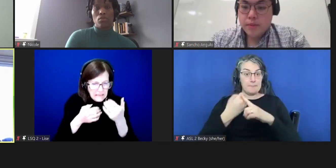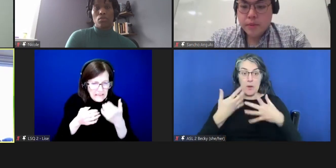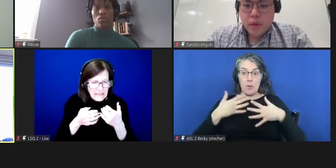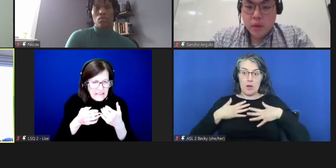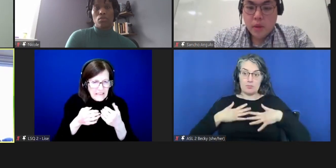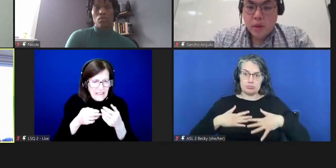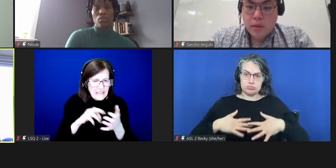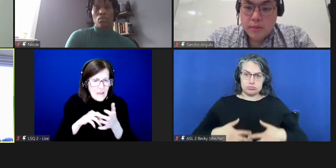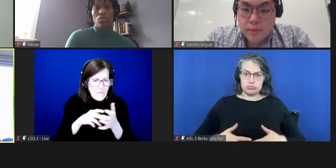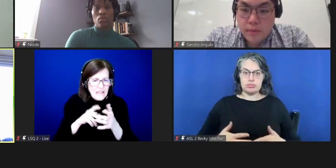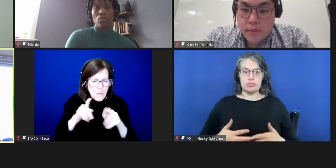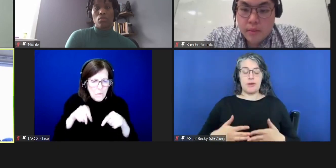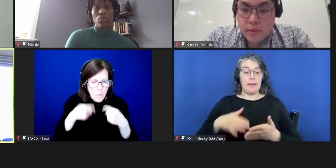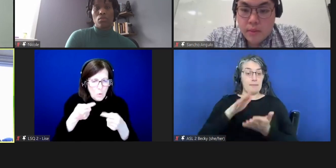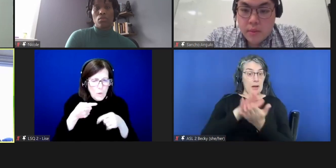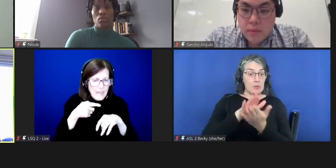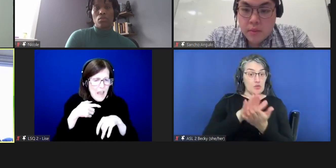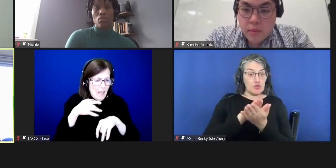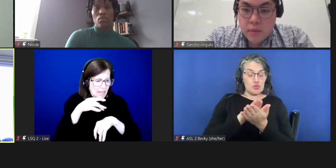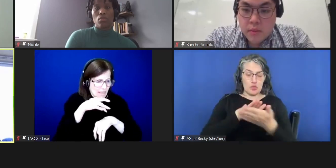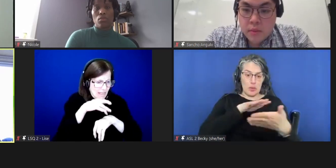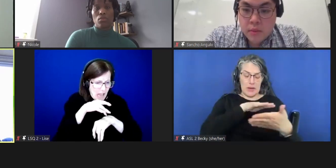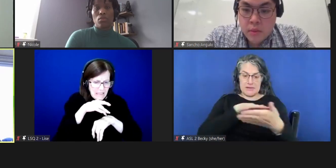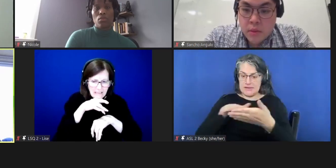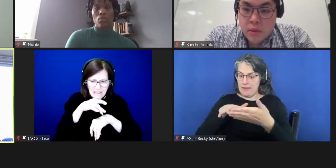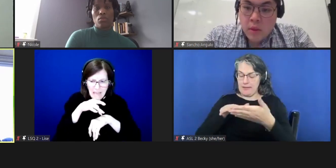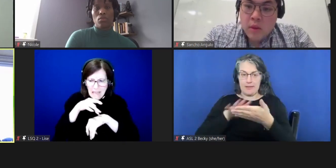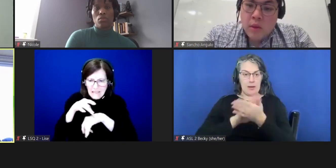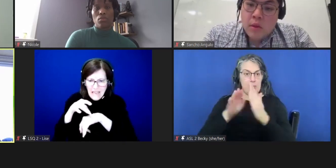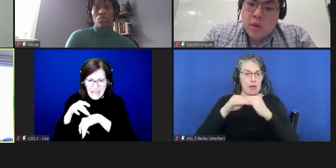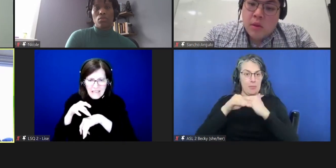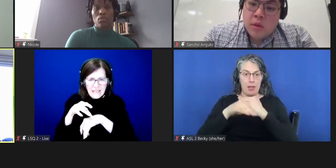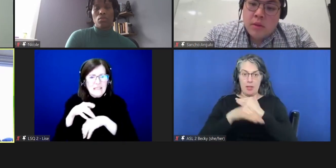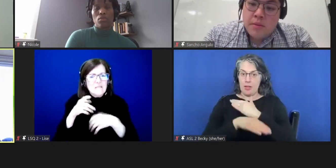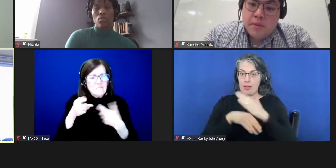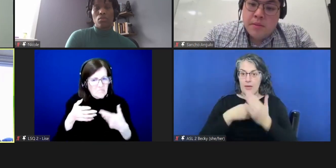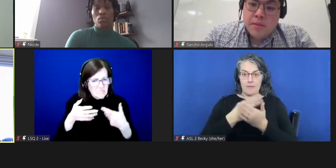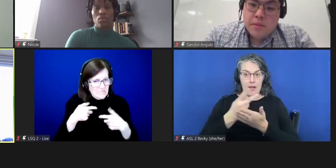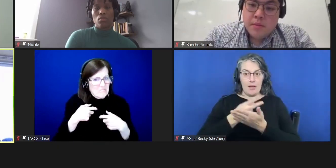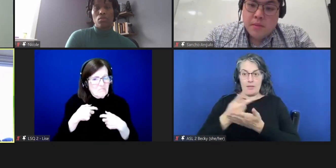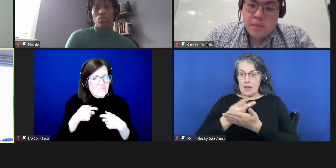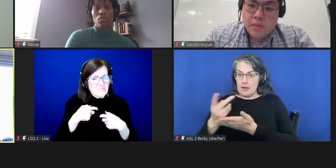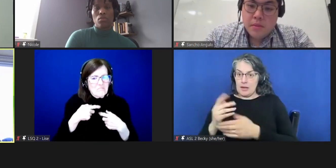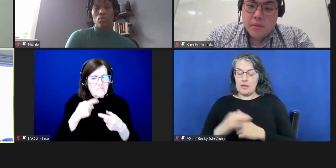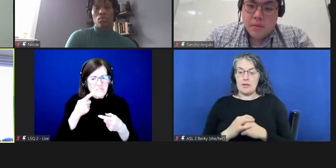été tout à fait déprimé, j'ai échoué dans mes études.